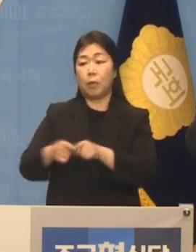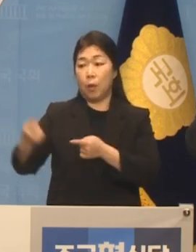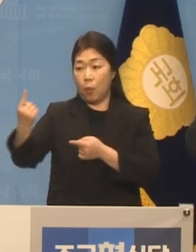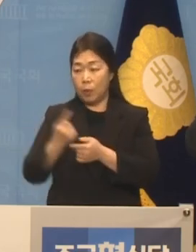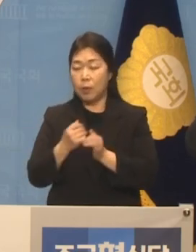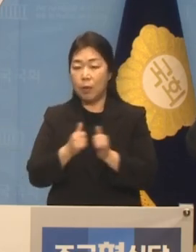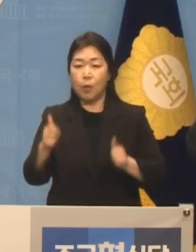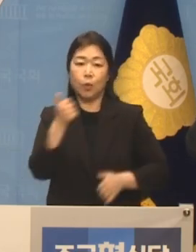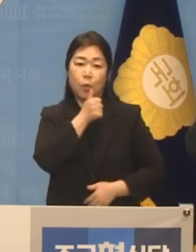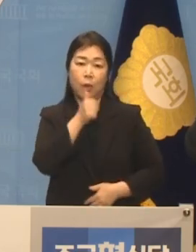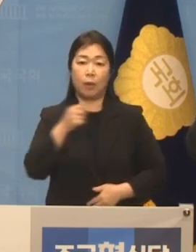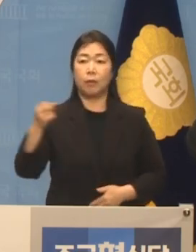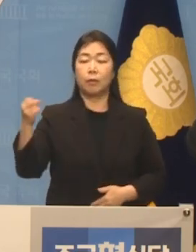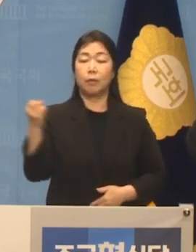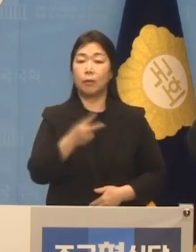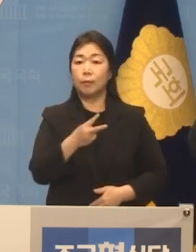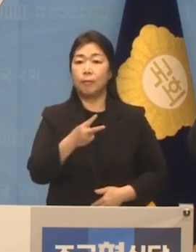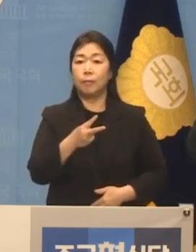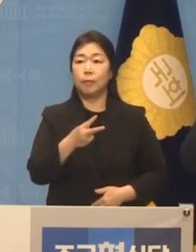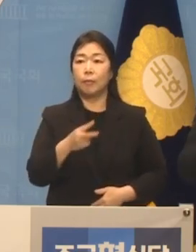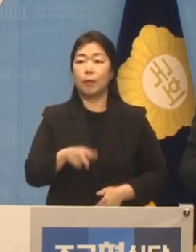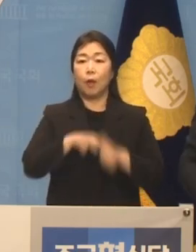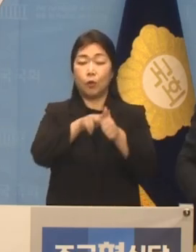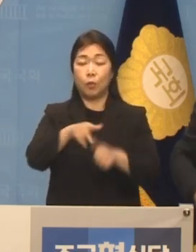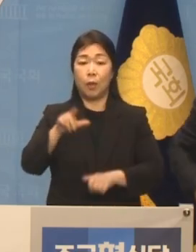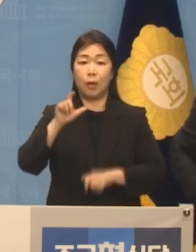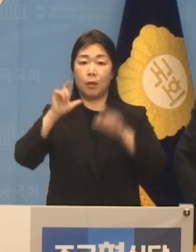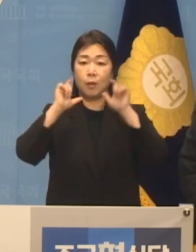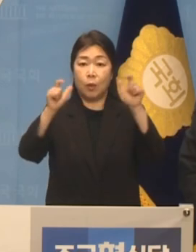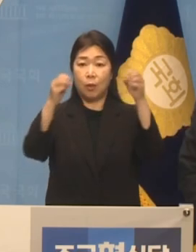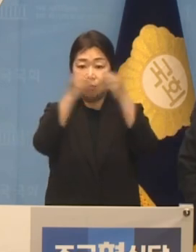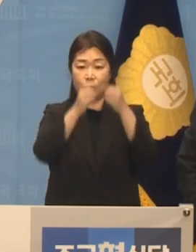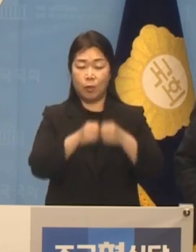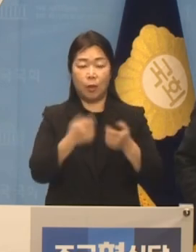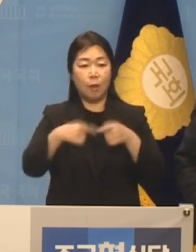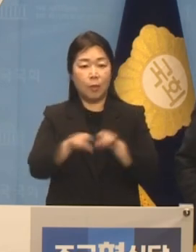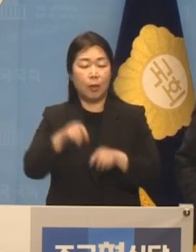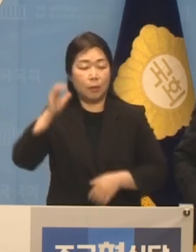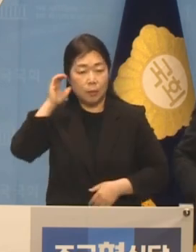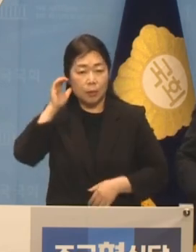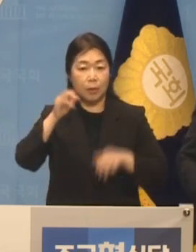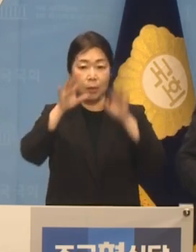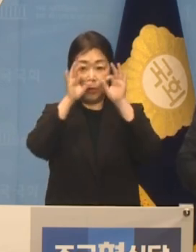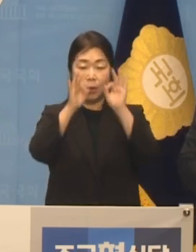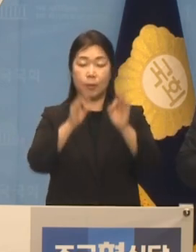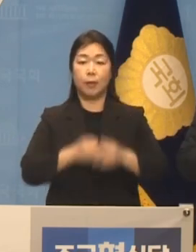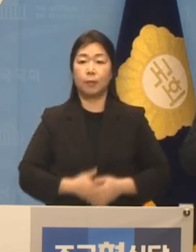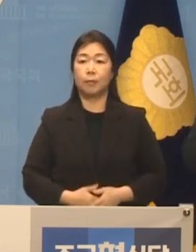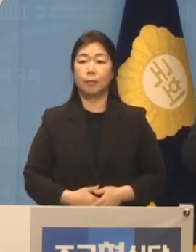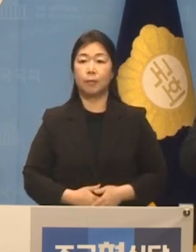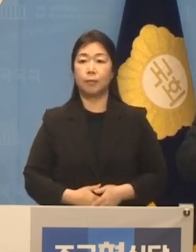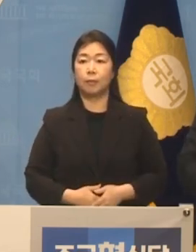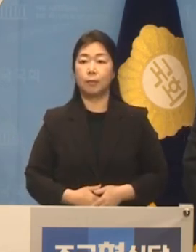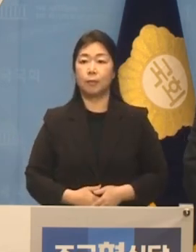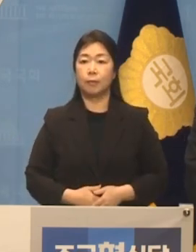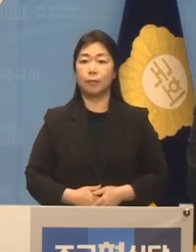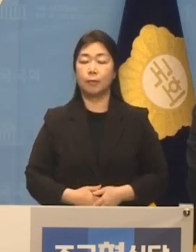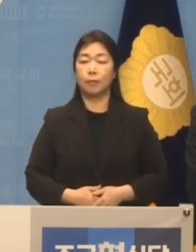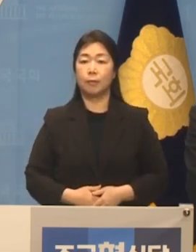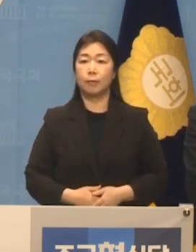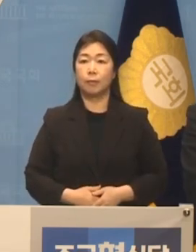대한 소개와 또 출마 선언문을 함께 듣는 그런 시간을 갖도록 하겠습니다.